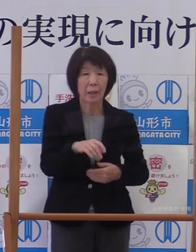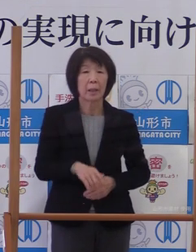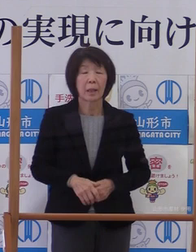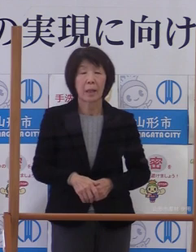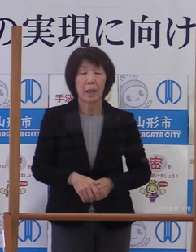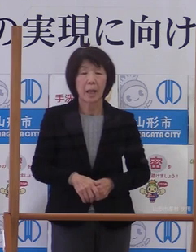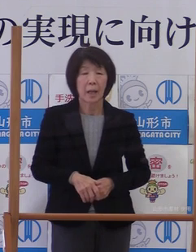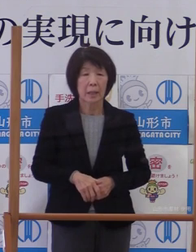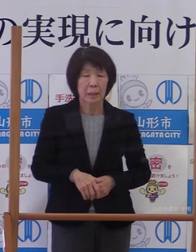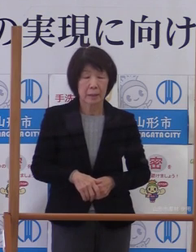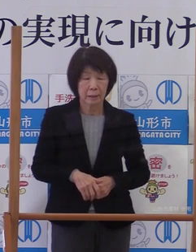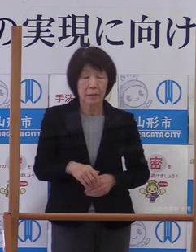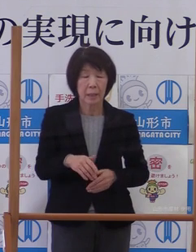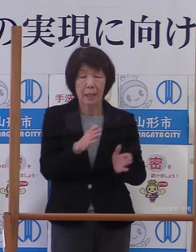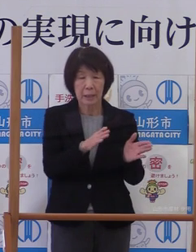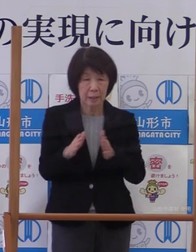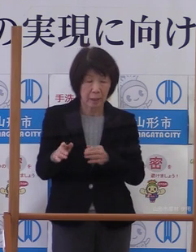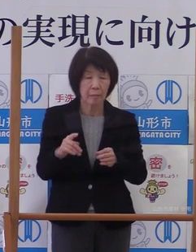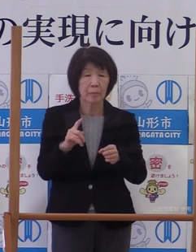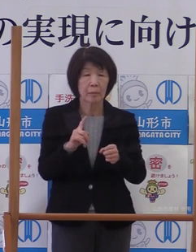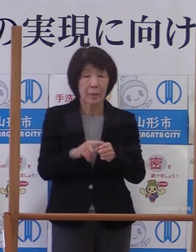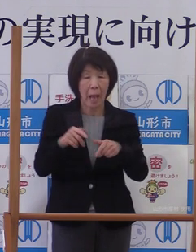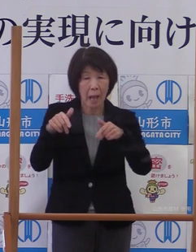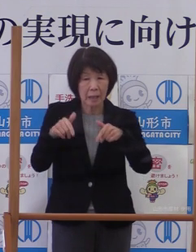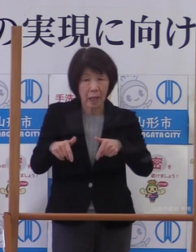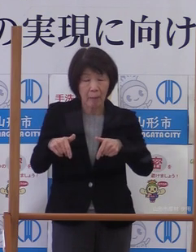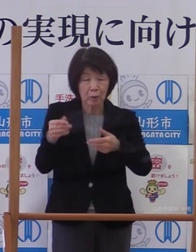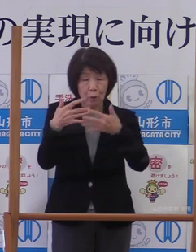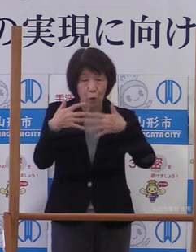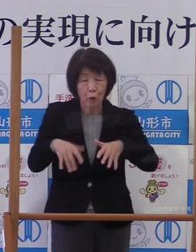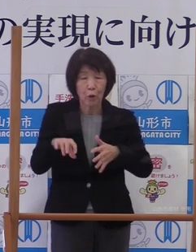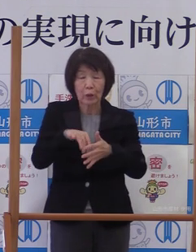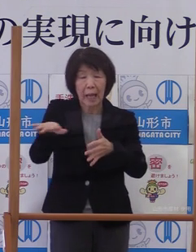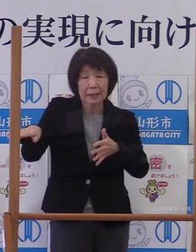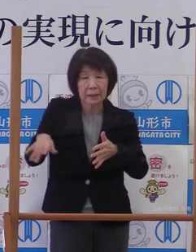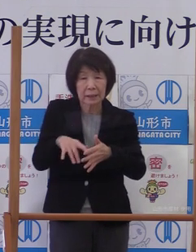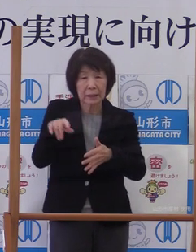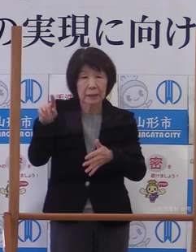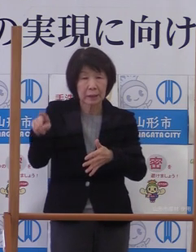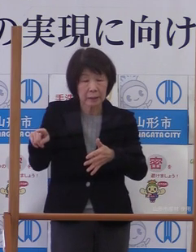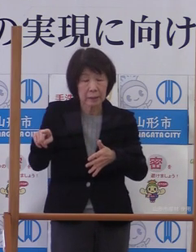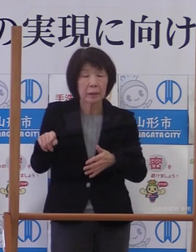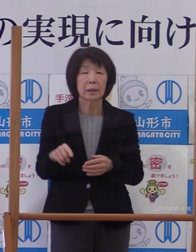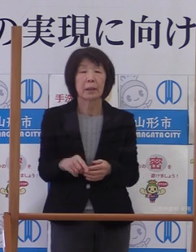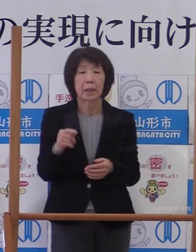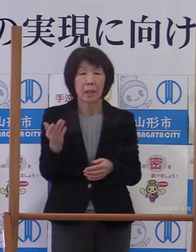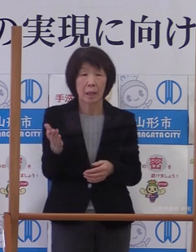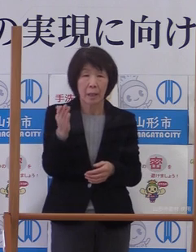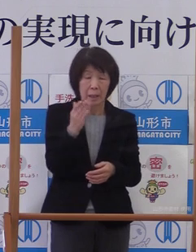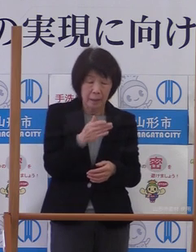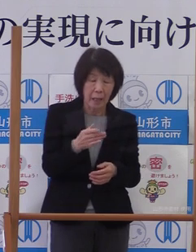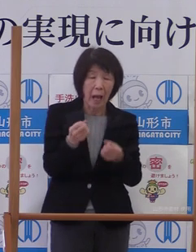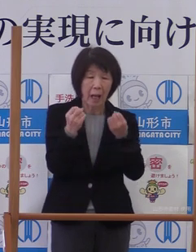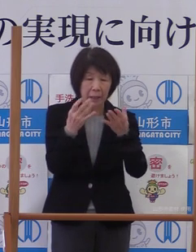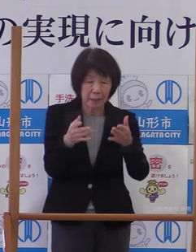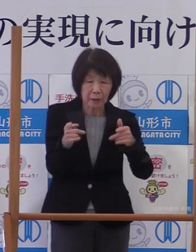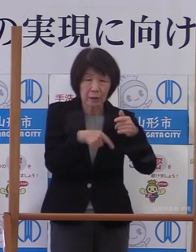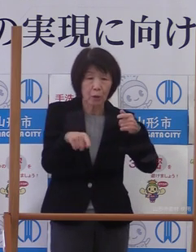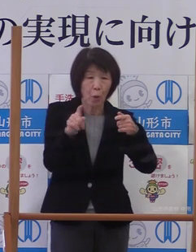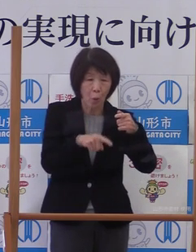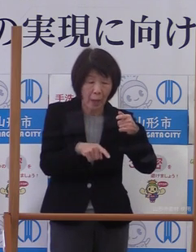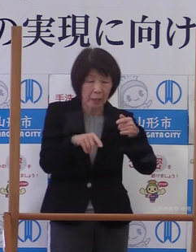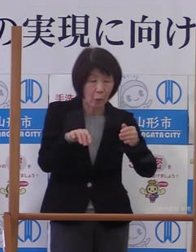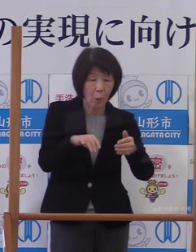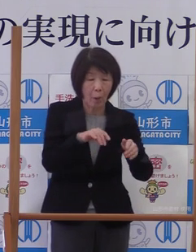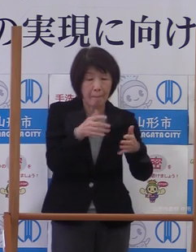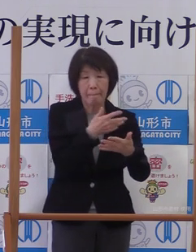都市公園の整備として、西部工業団地内にある公園等の再編に向けた新公園の整備にかかる用地取得